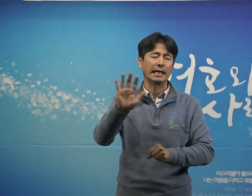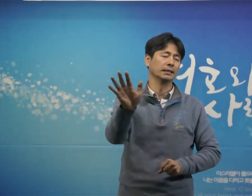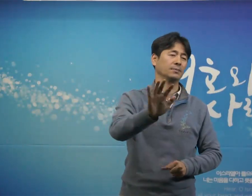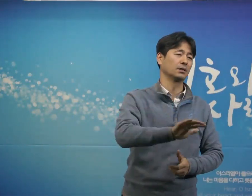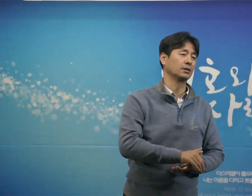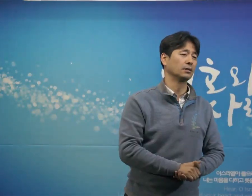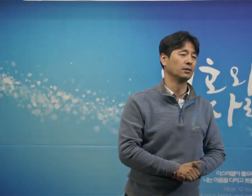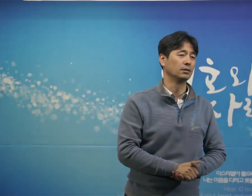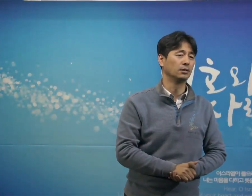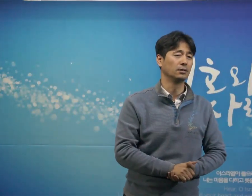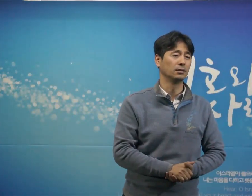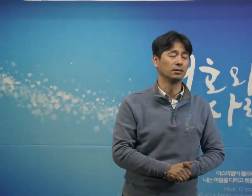이전과는 똑같지 않은